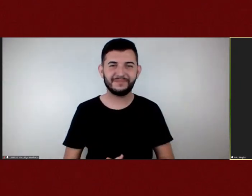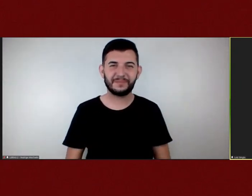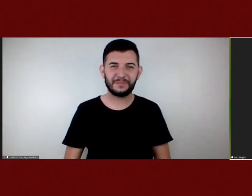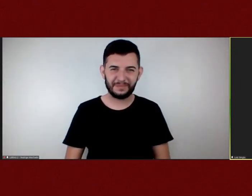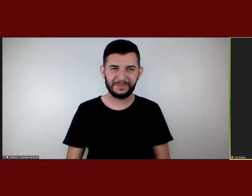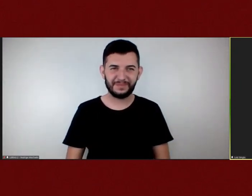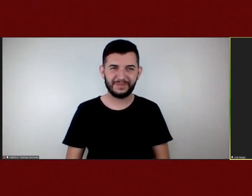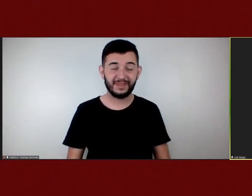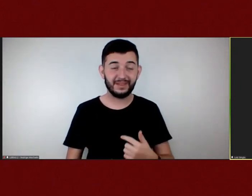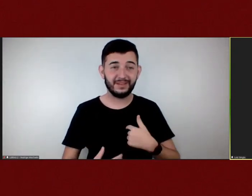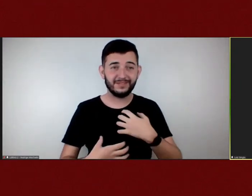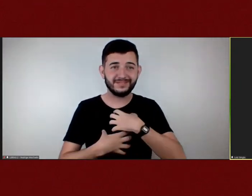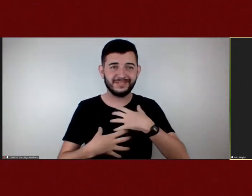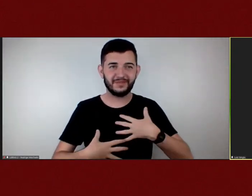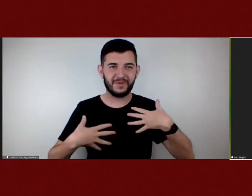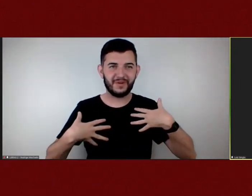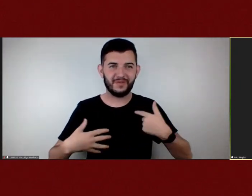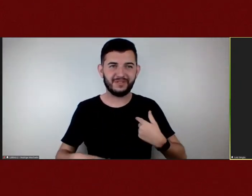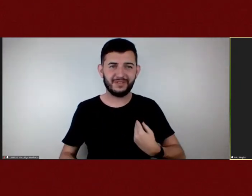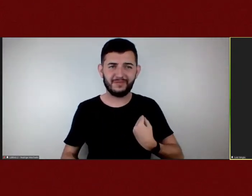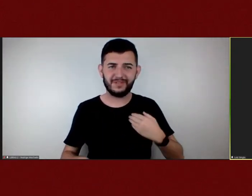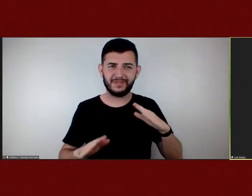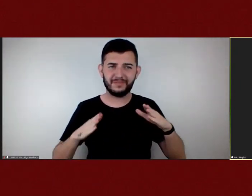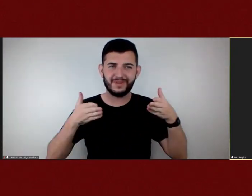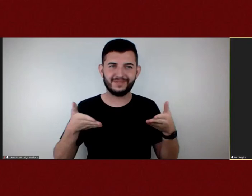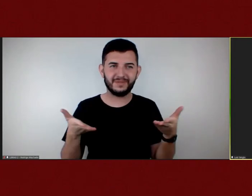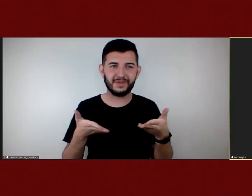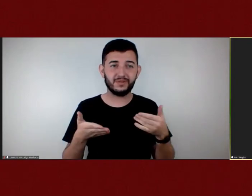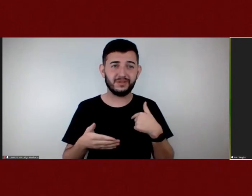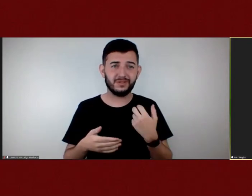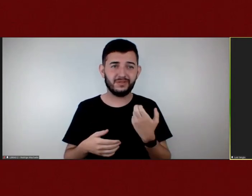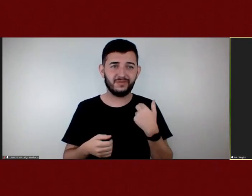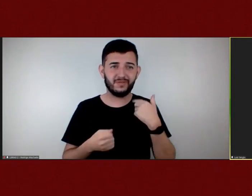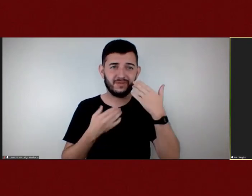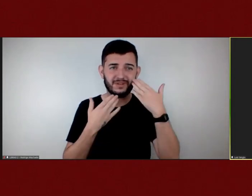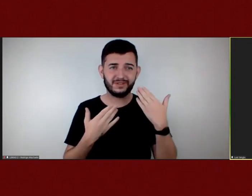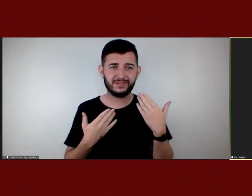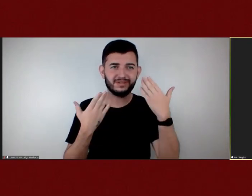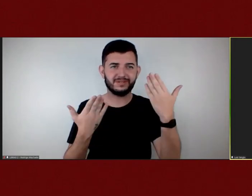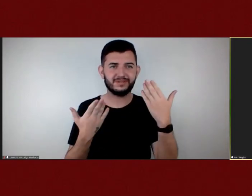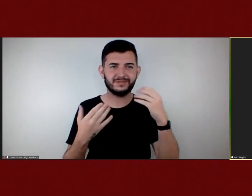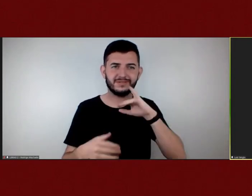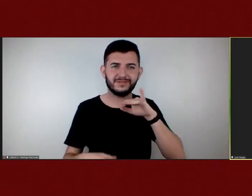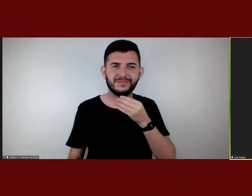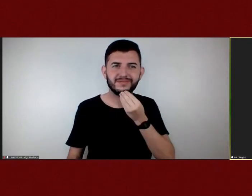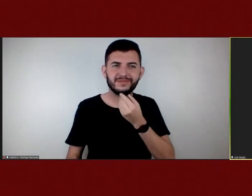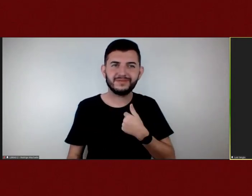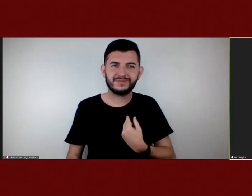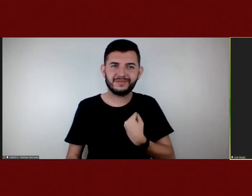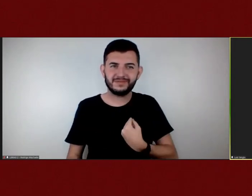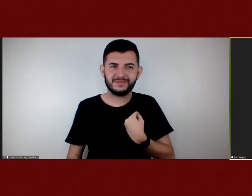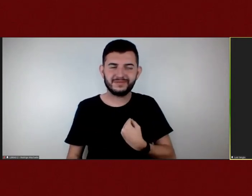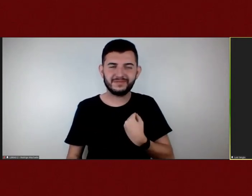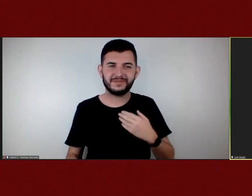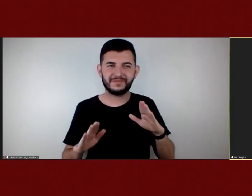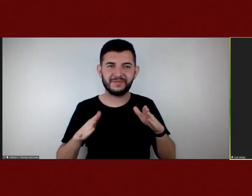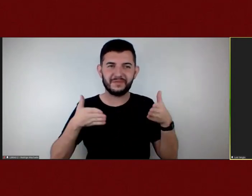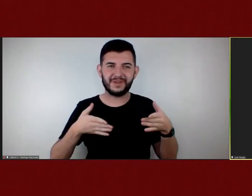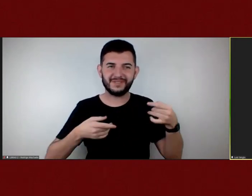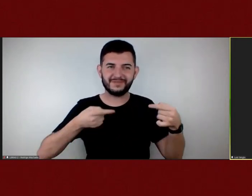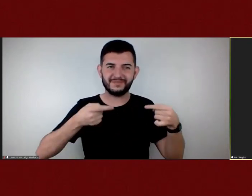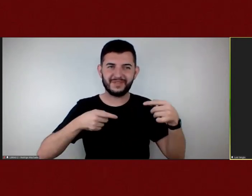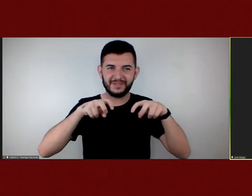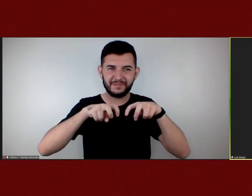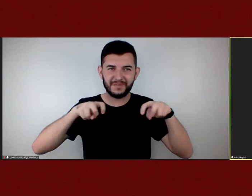É uma honra estar aqui hoje e quero agradecer a oportunidade de compartilhar esta mesa ao